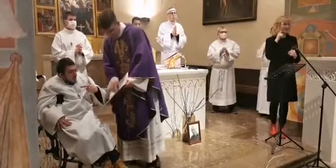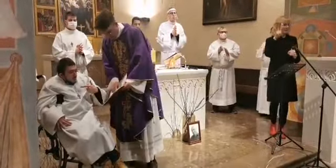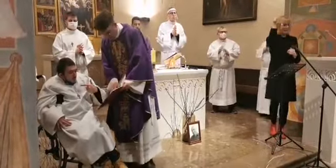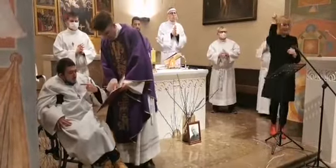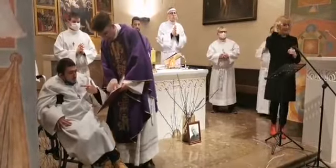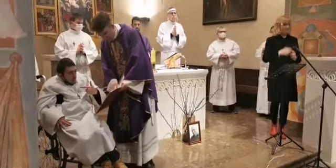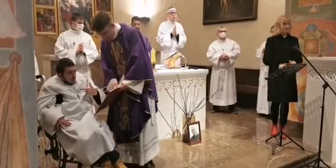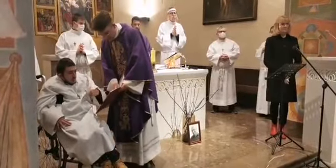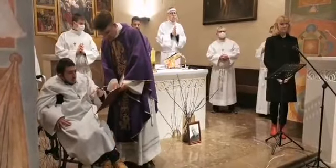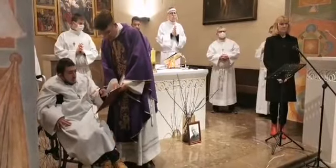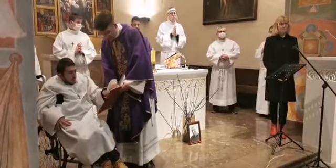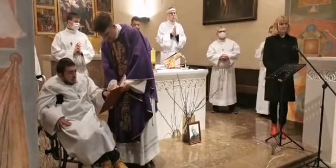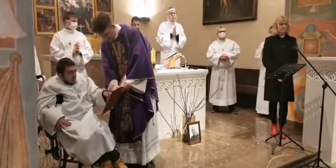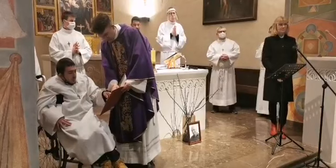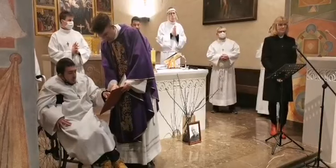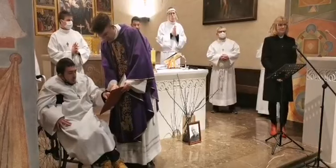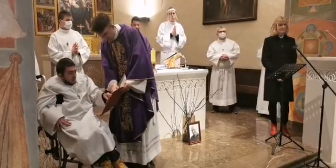Panie.